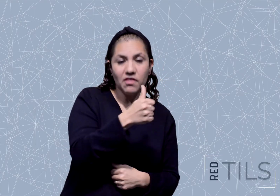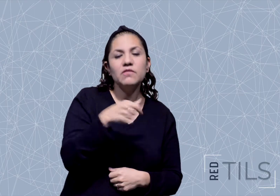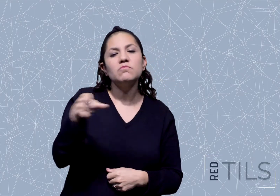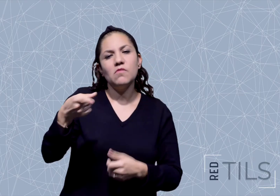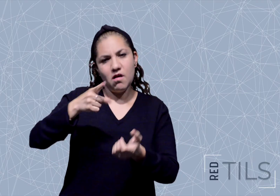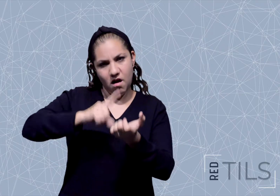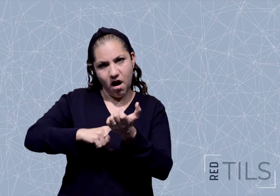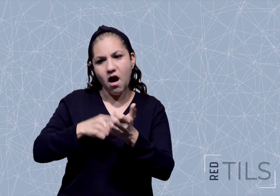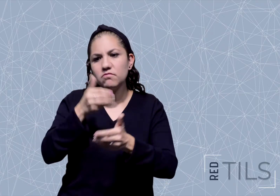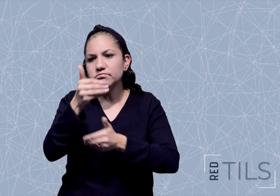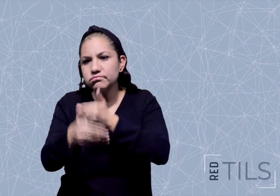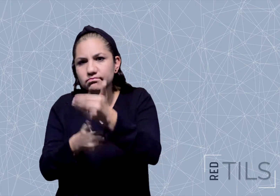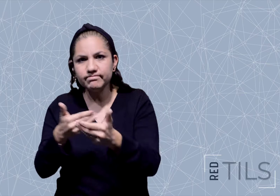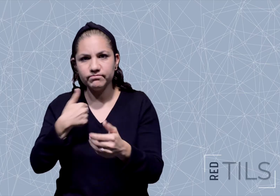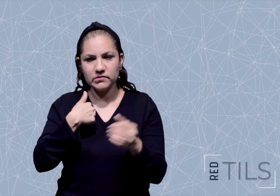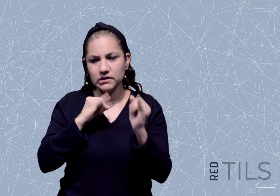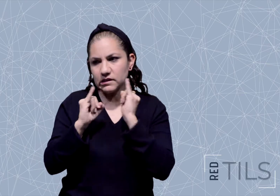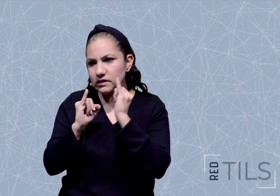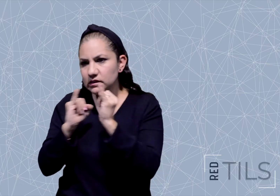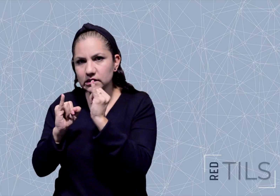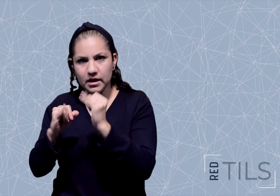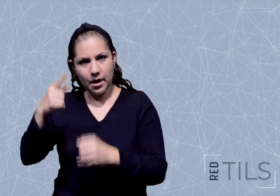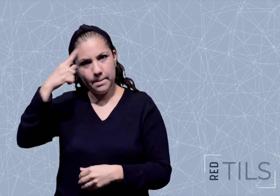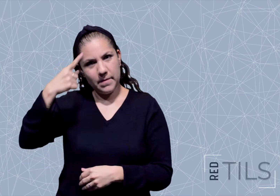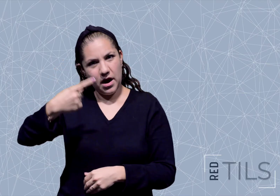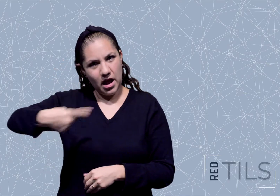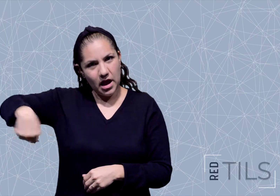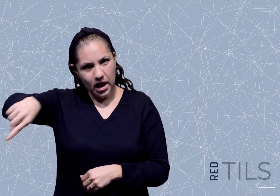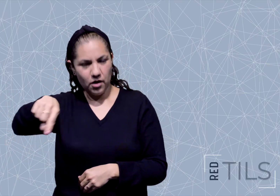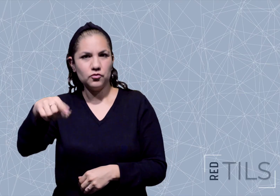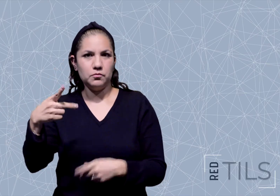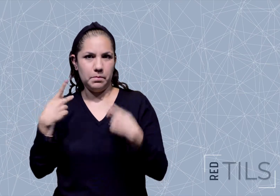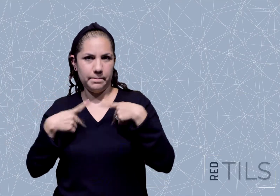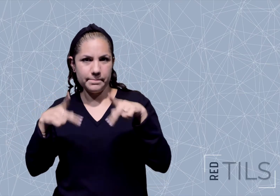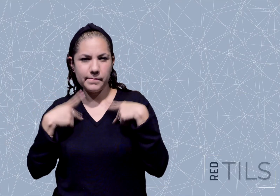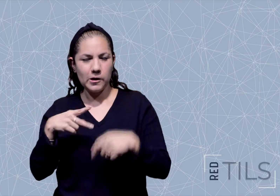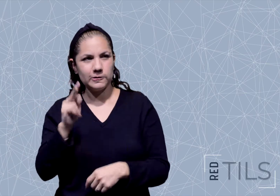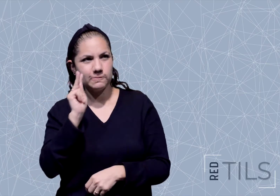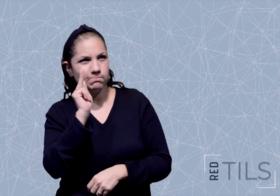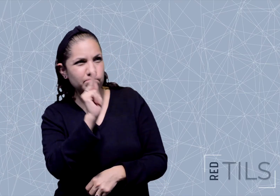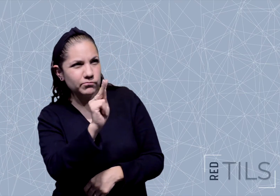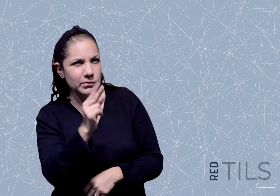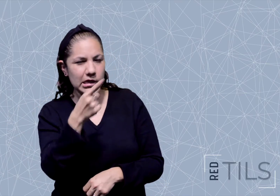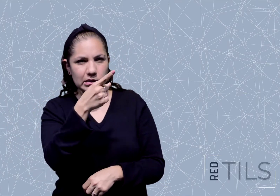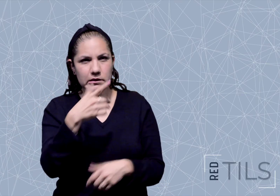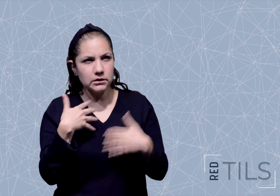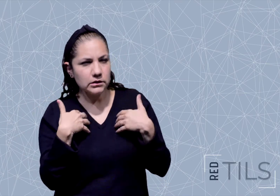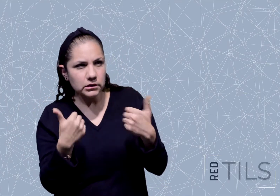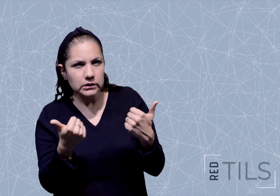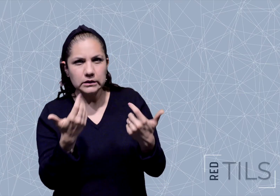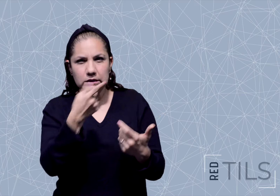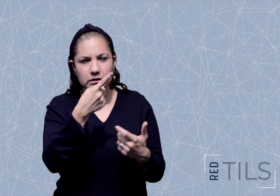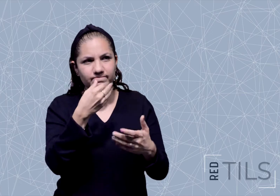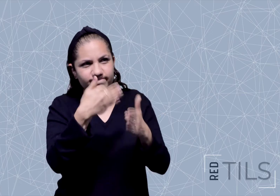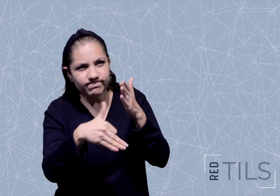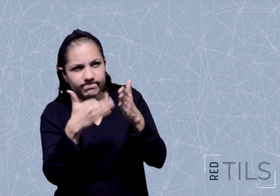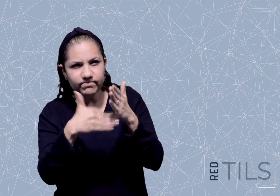Esto tiene un impacto en cómo son contratadas y en un desconocimiento de las buenas prácticas de